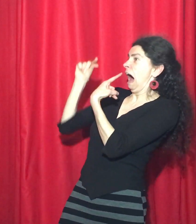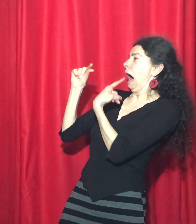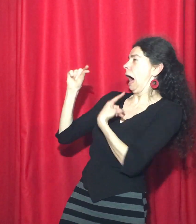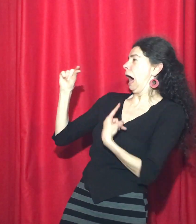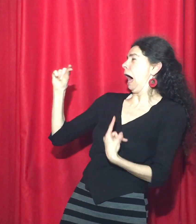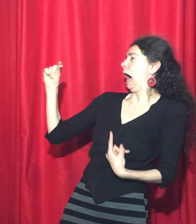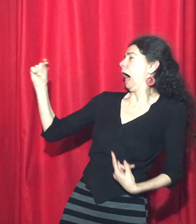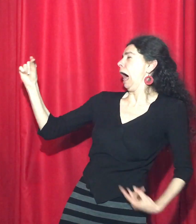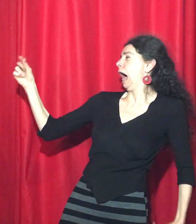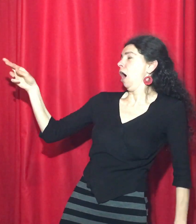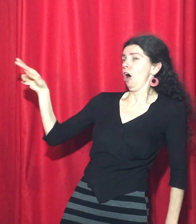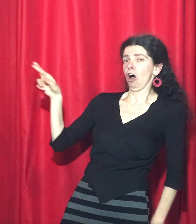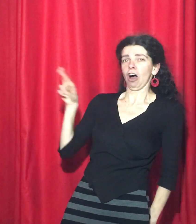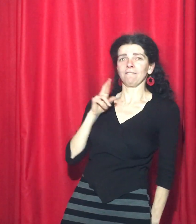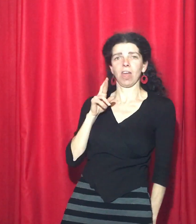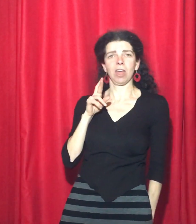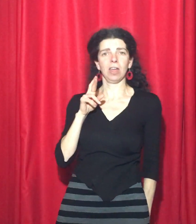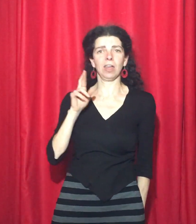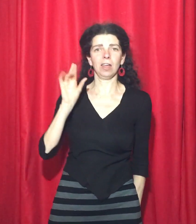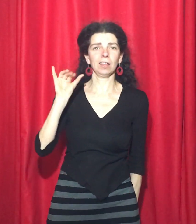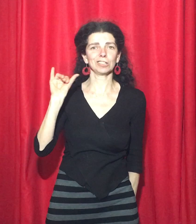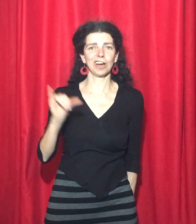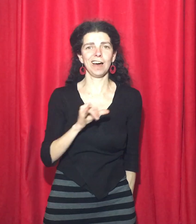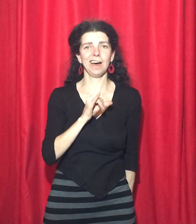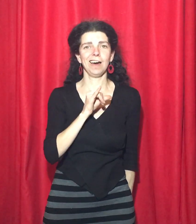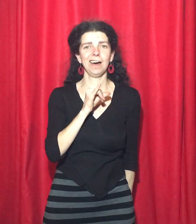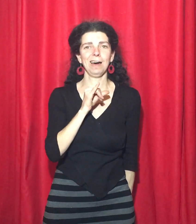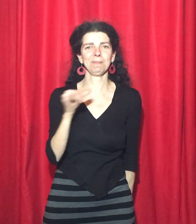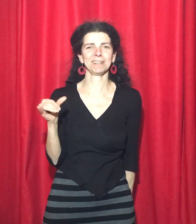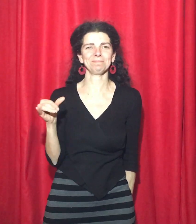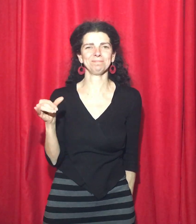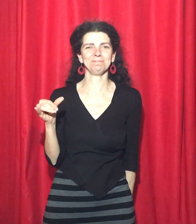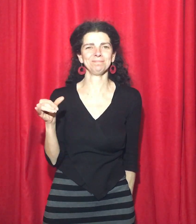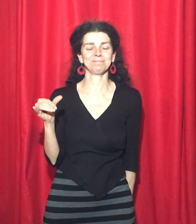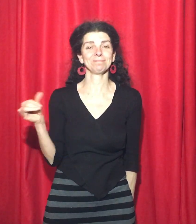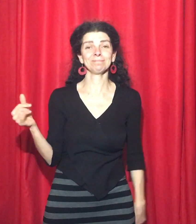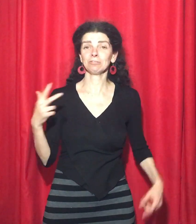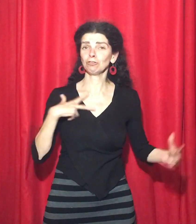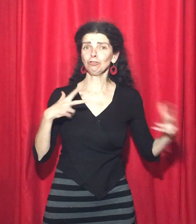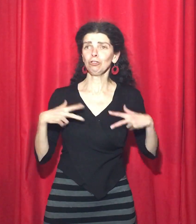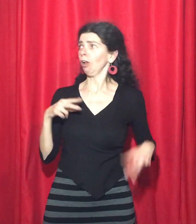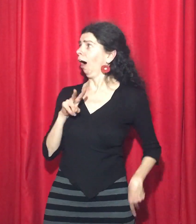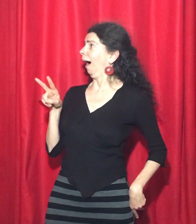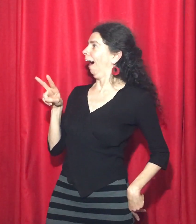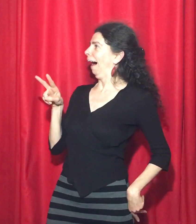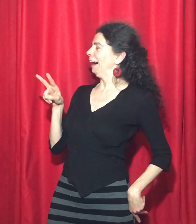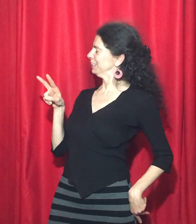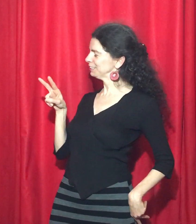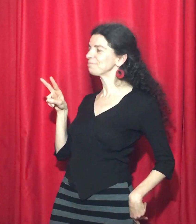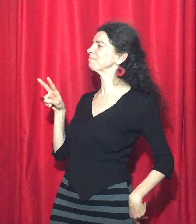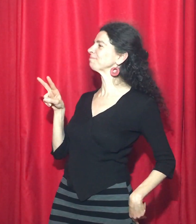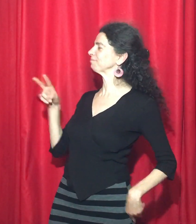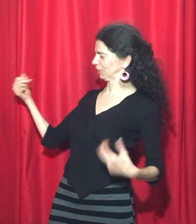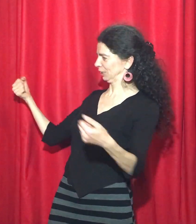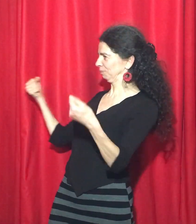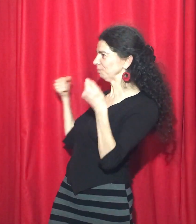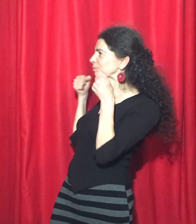et courut si loin qu'on ne le revit plus jamais dans les parages. Jules referma la fenêtre